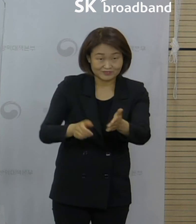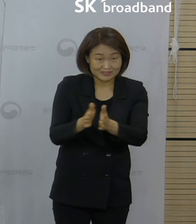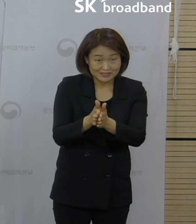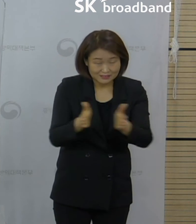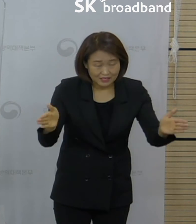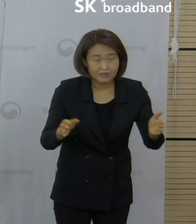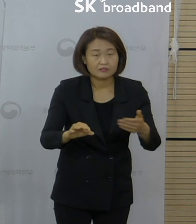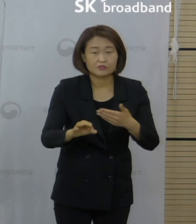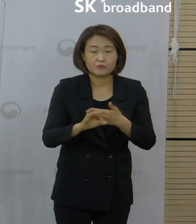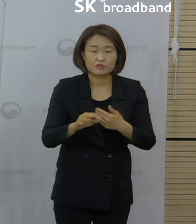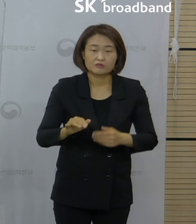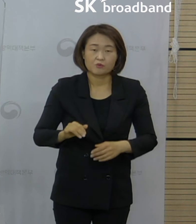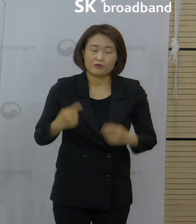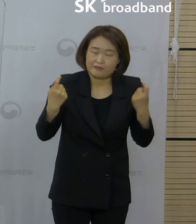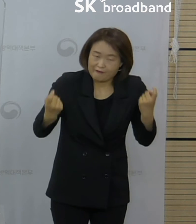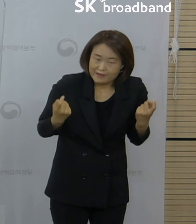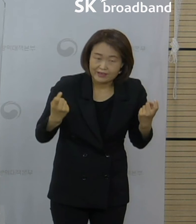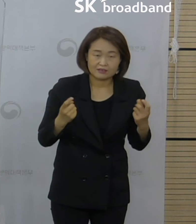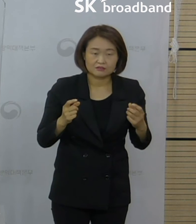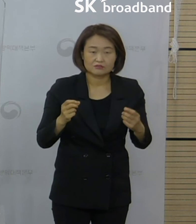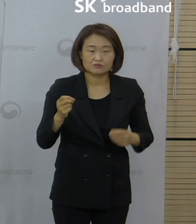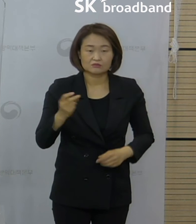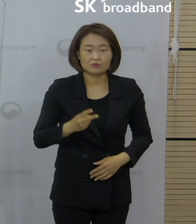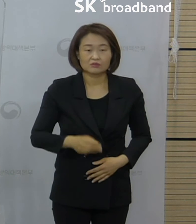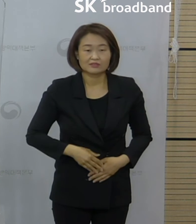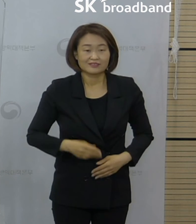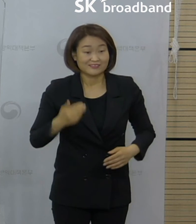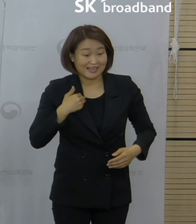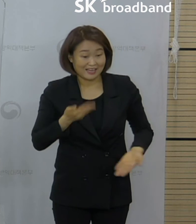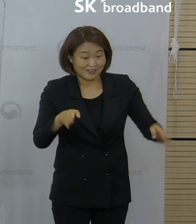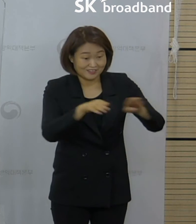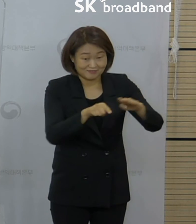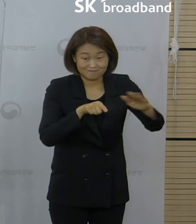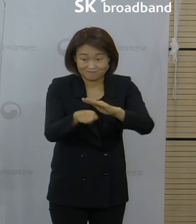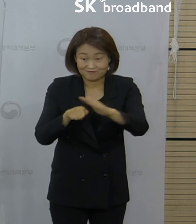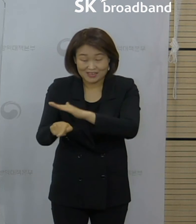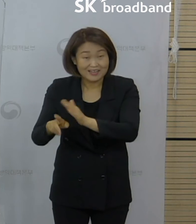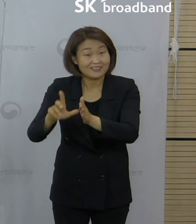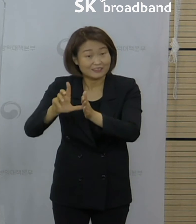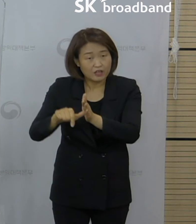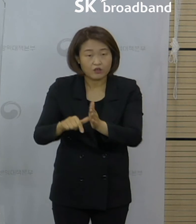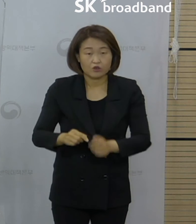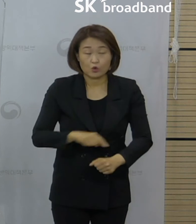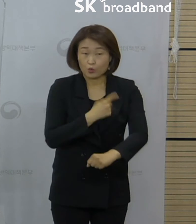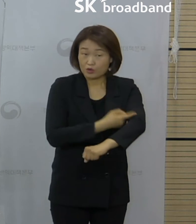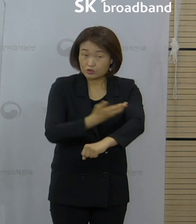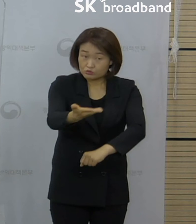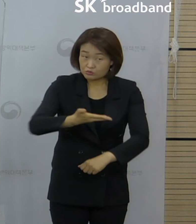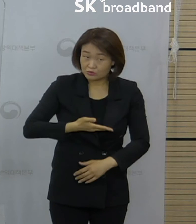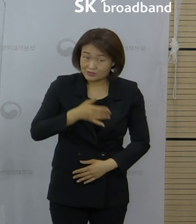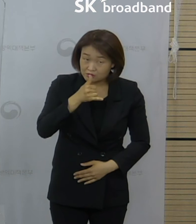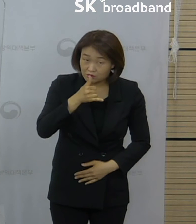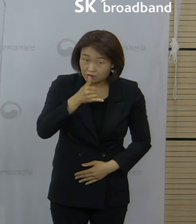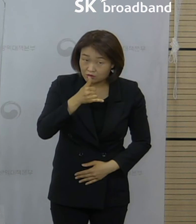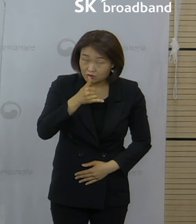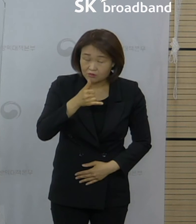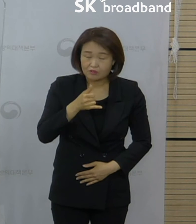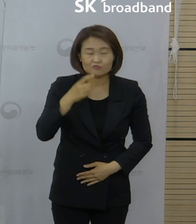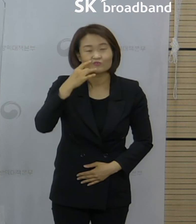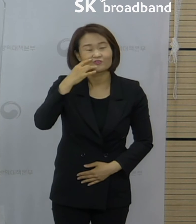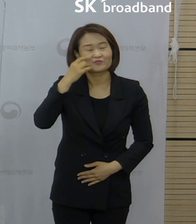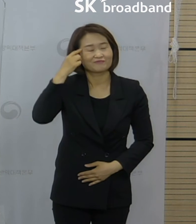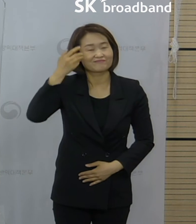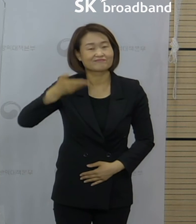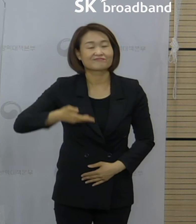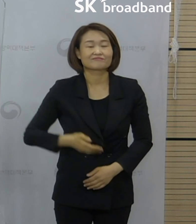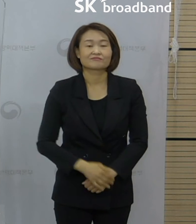여행이나 시설 이용 등에서 백신 여권 소지자에게 어떤 권한이 부여되는지 질문이 있습니다.